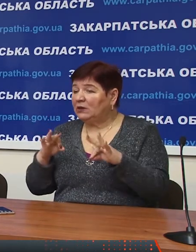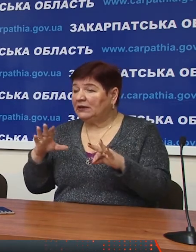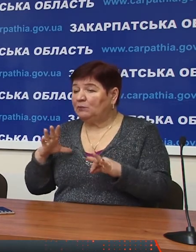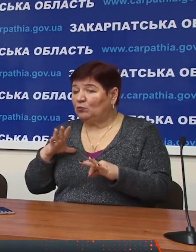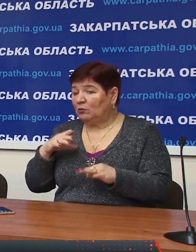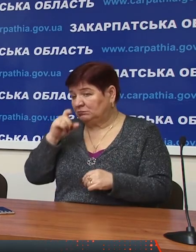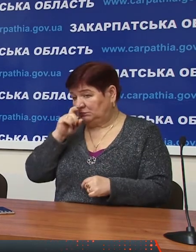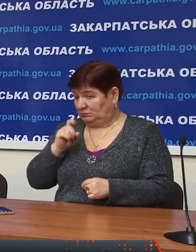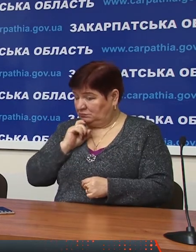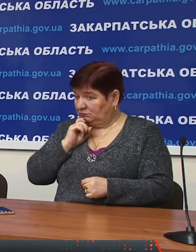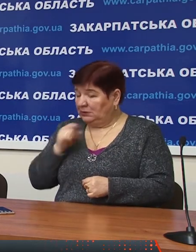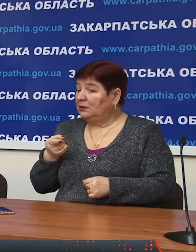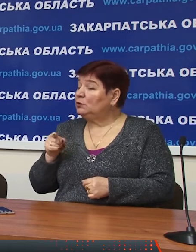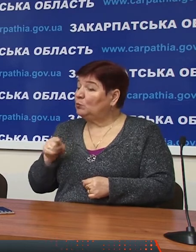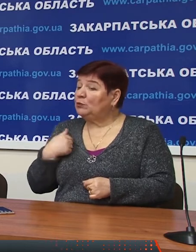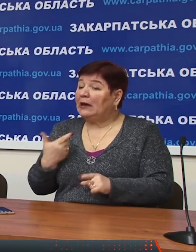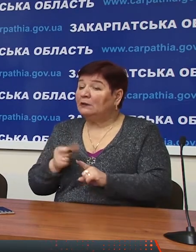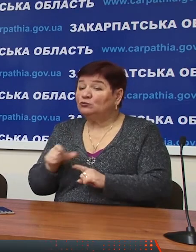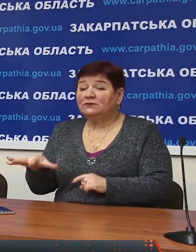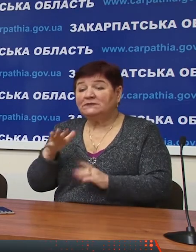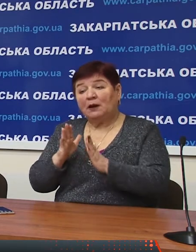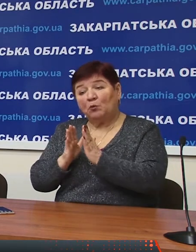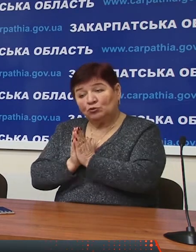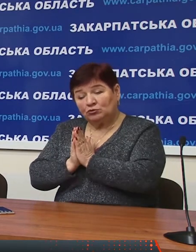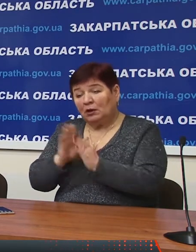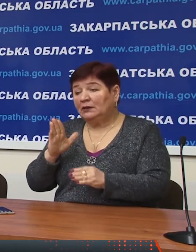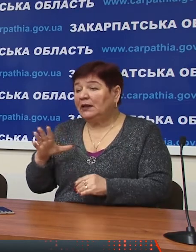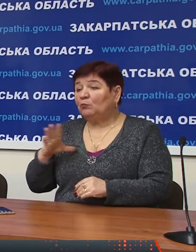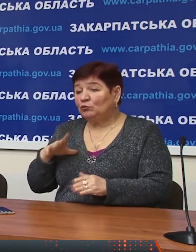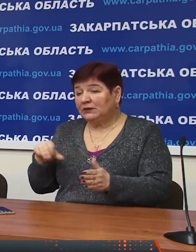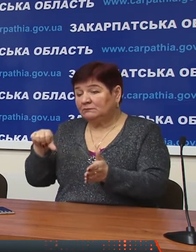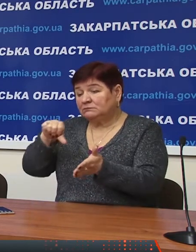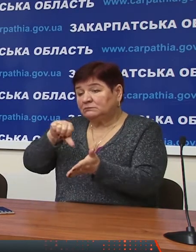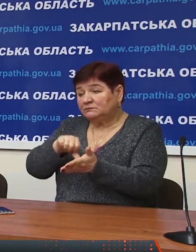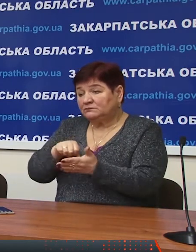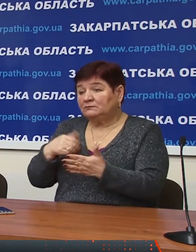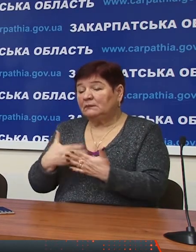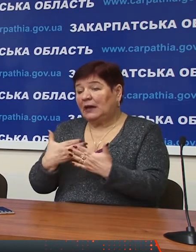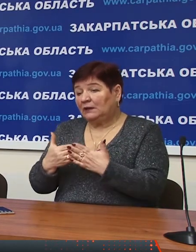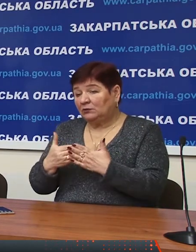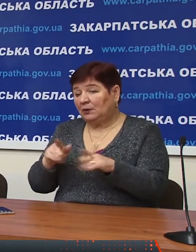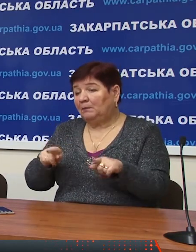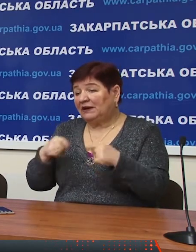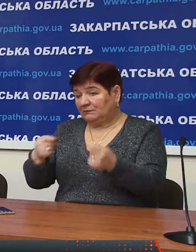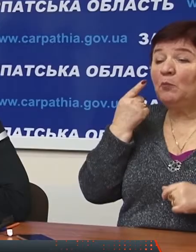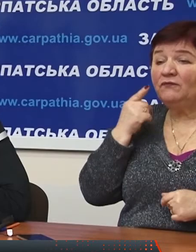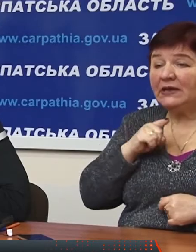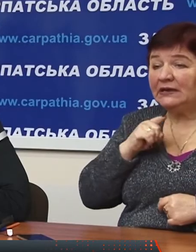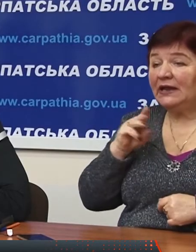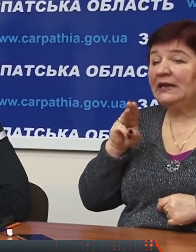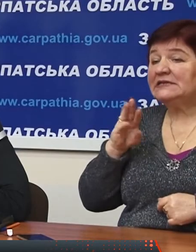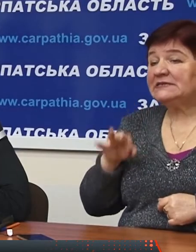ніяких непорозумінь. І тому я дуже всіх прошу не бути співучасником даної передачі дезінформації.